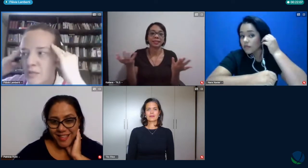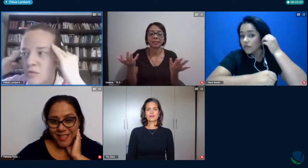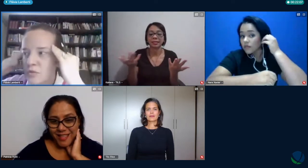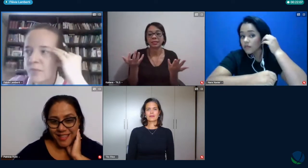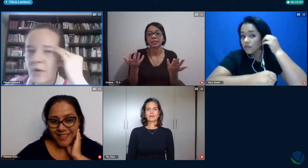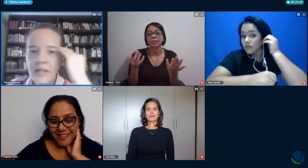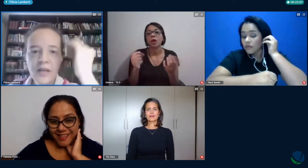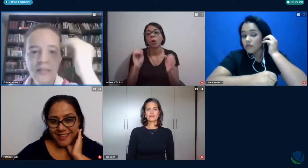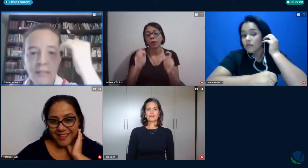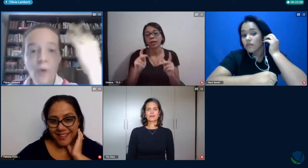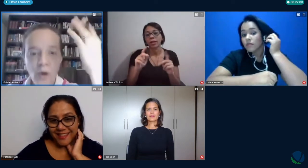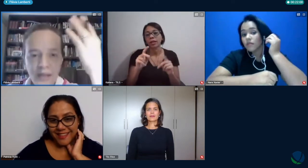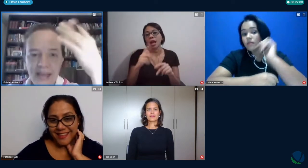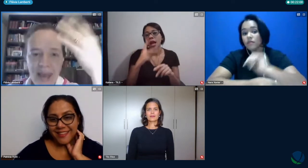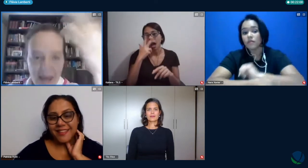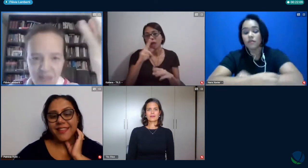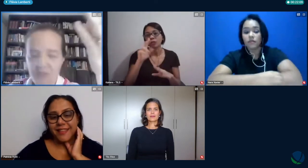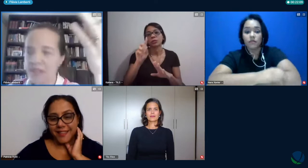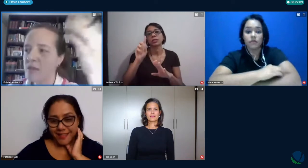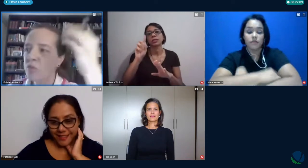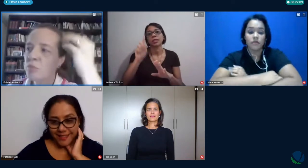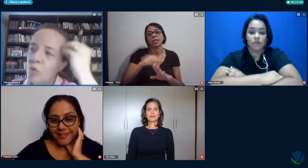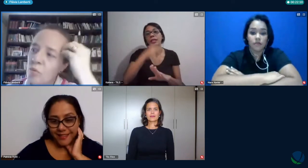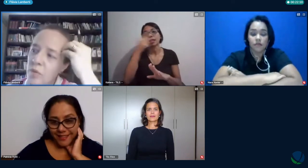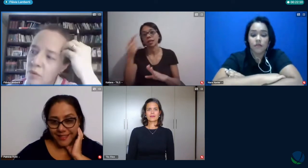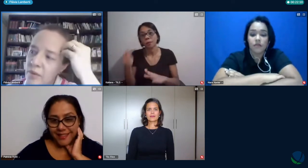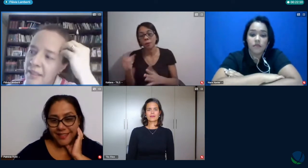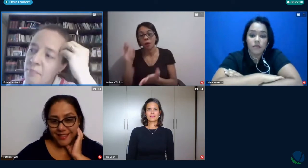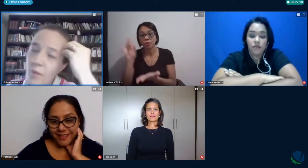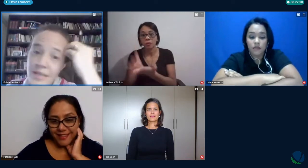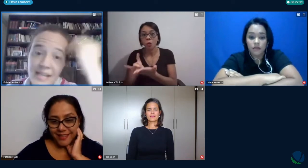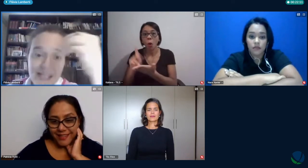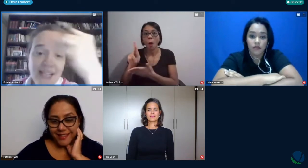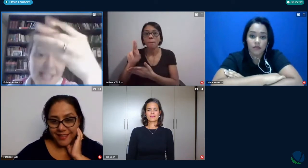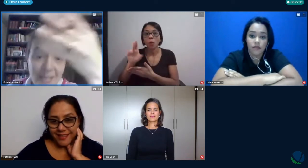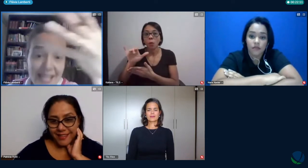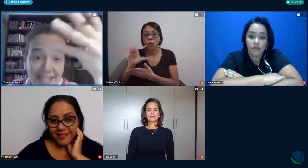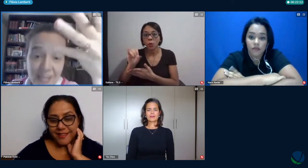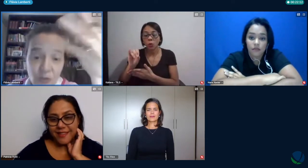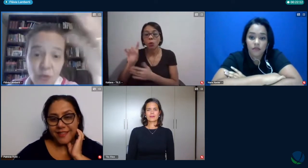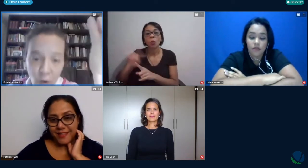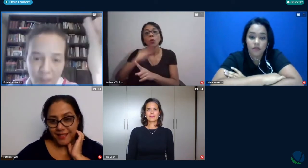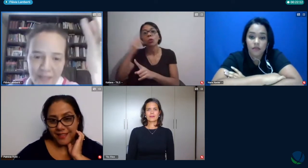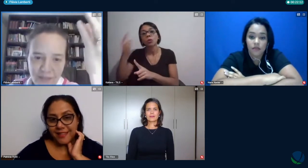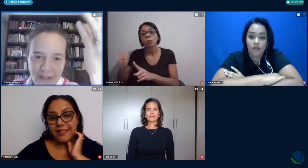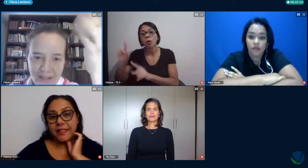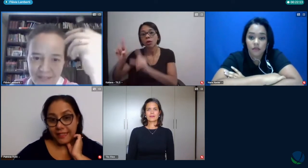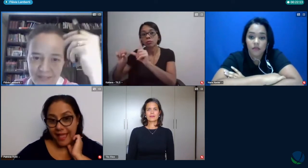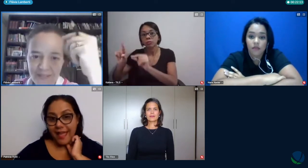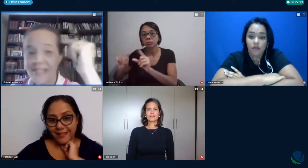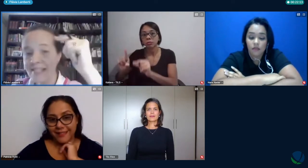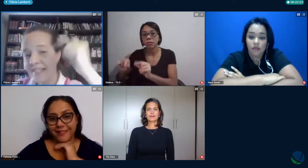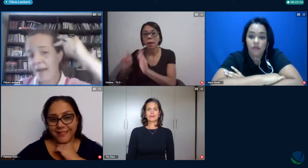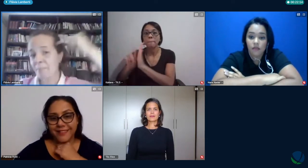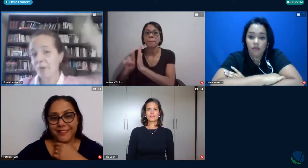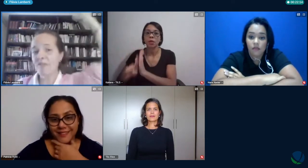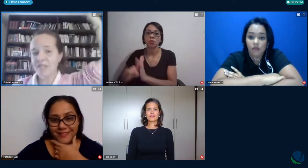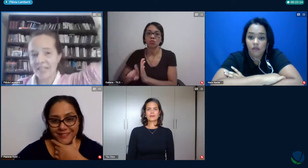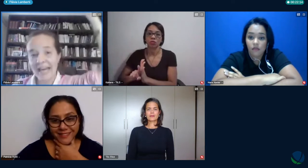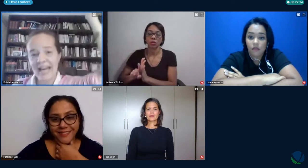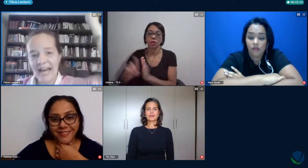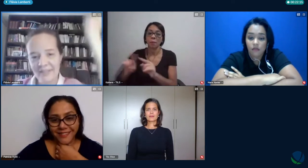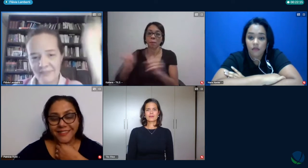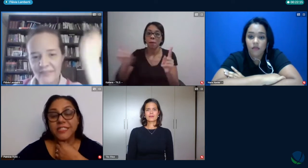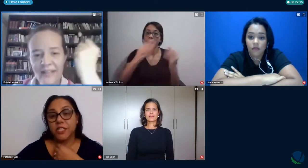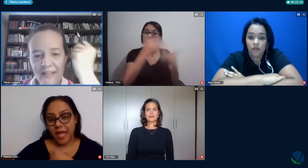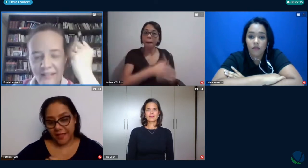desconsiderando isso, eu acho que depois é a definição do público e depois é a seleção das questões, né? Mas, assim, a prova já